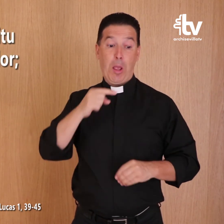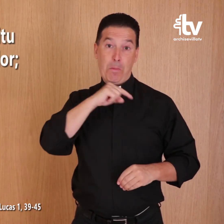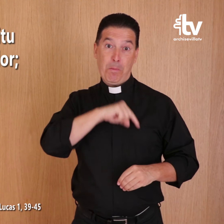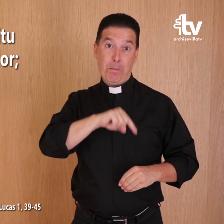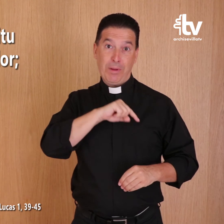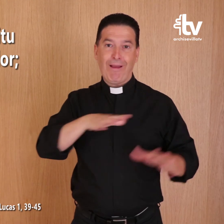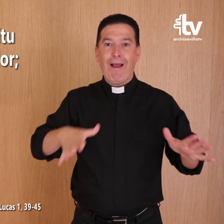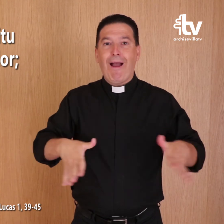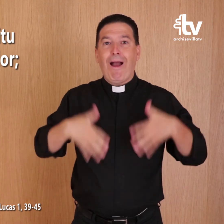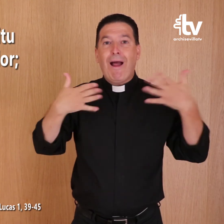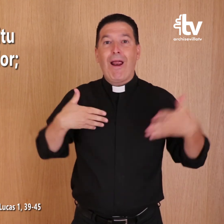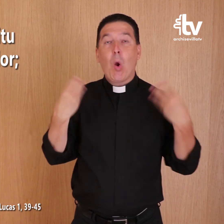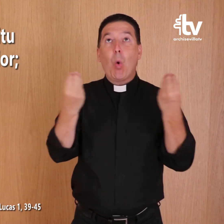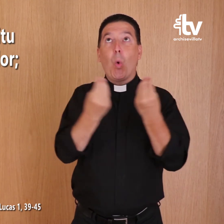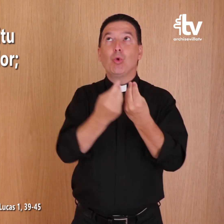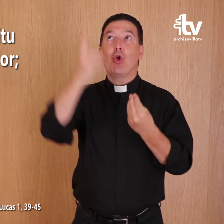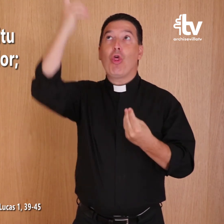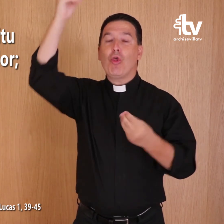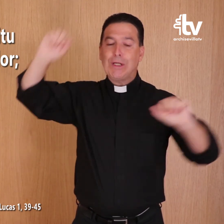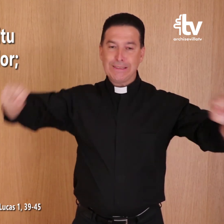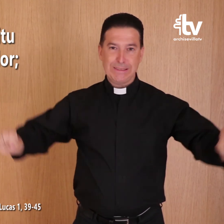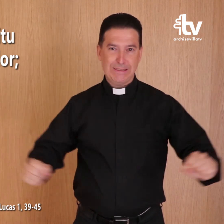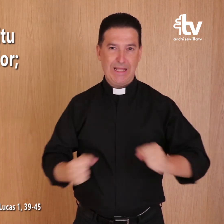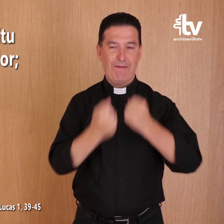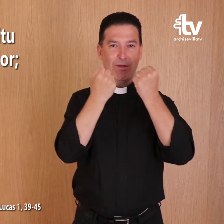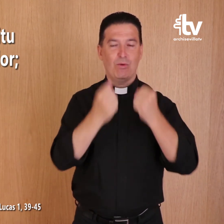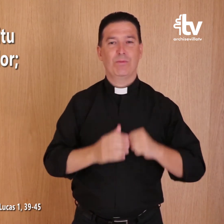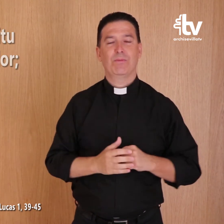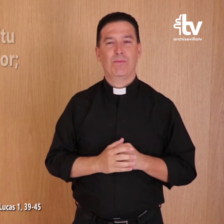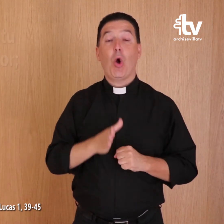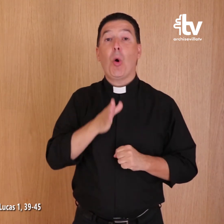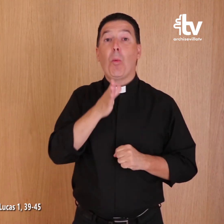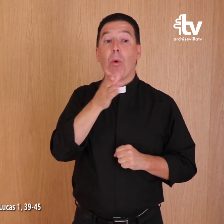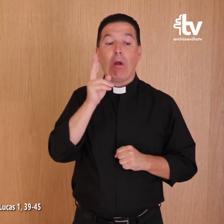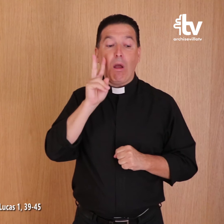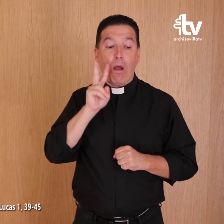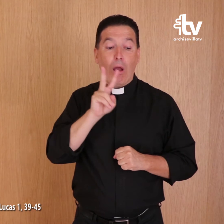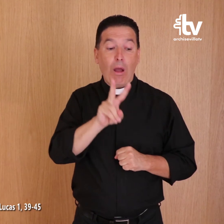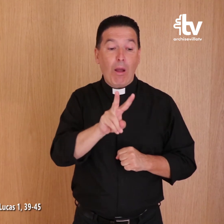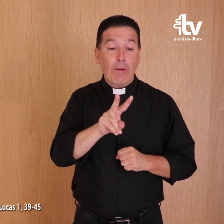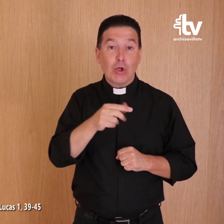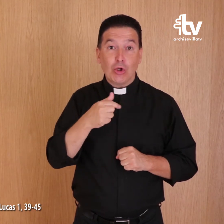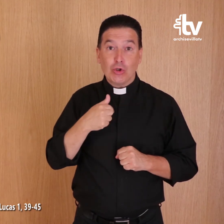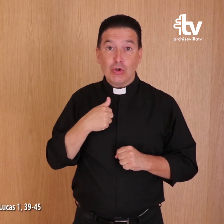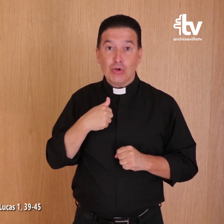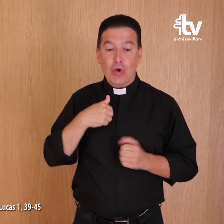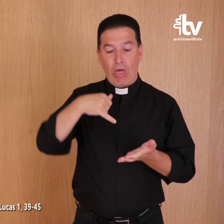alegra mi espíritu en Dios mi Salvador, porque ha mirado la humildad de su esclava.